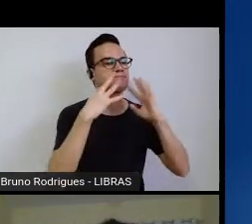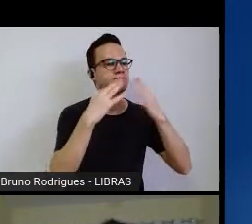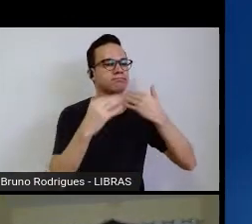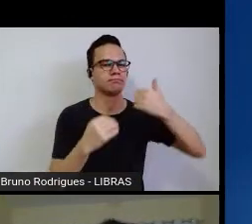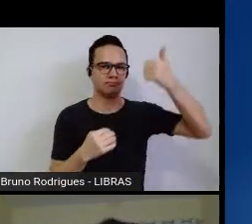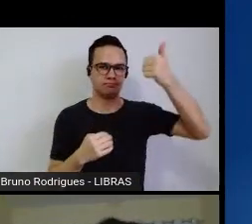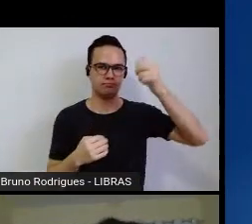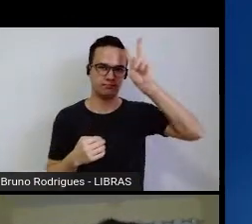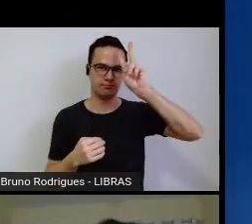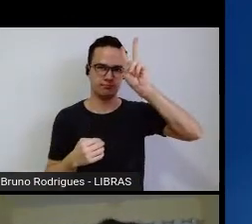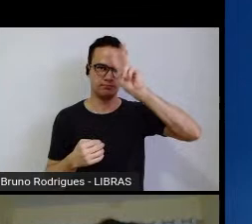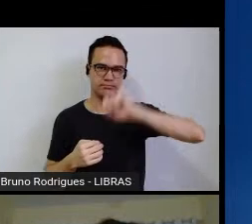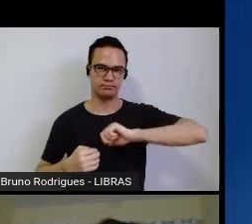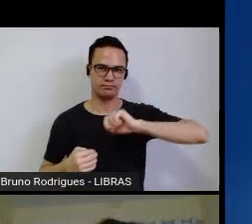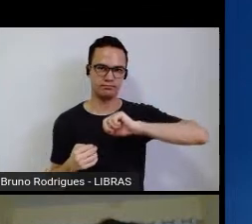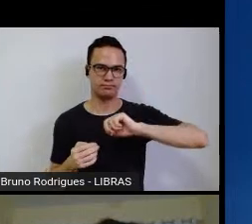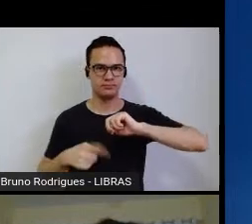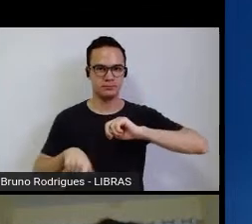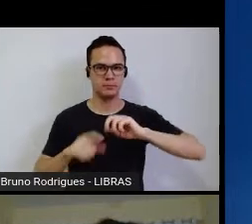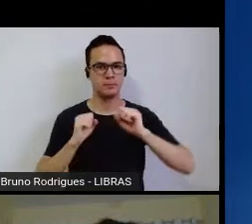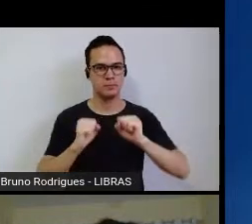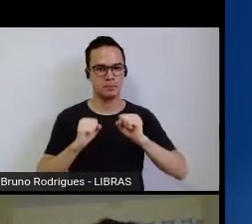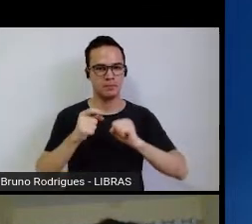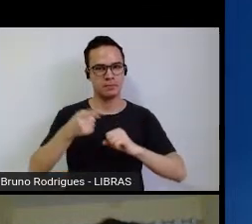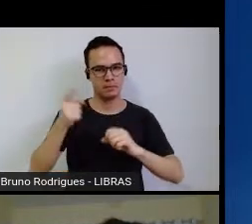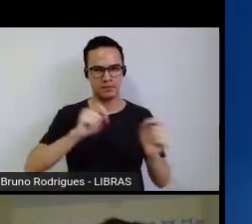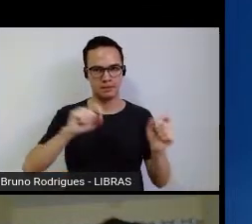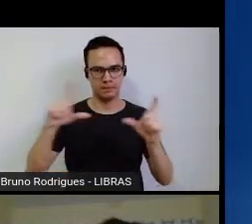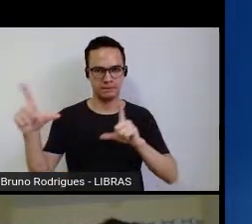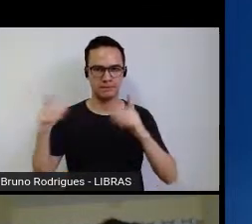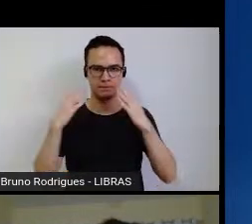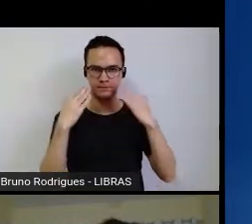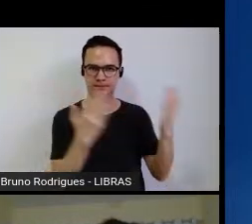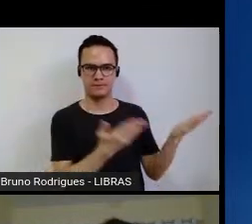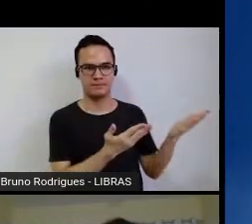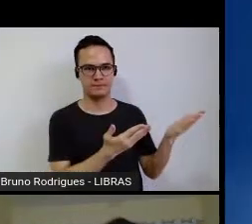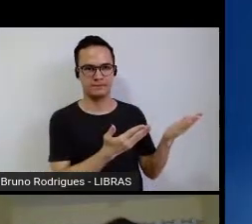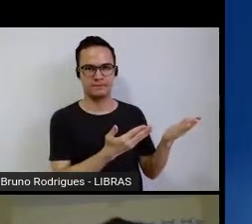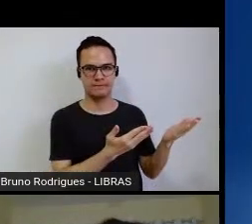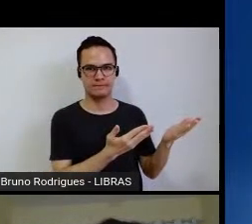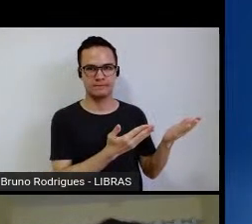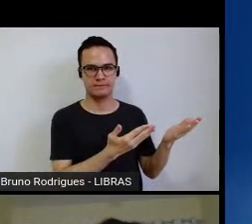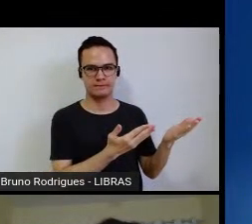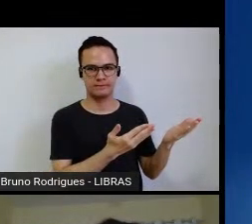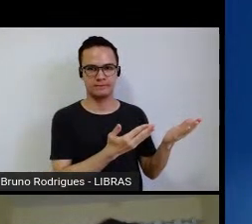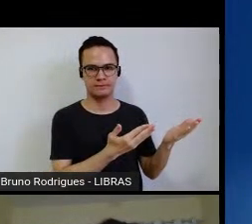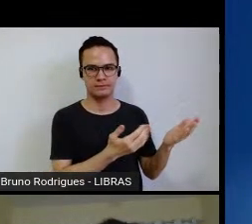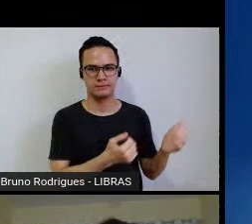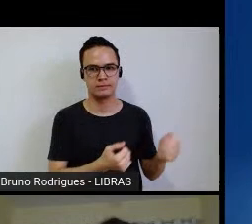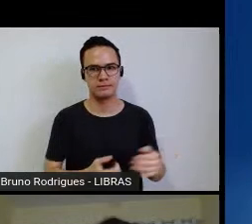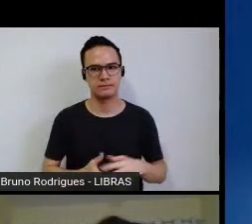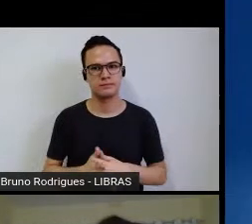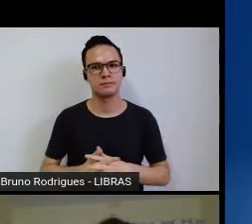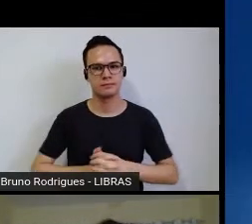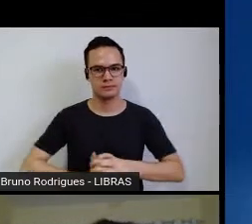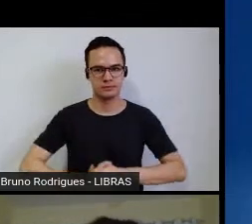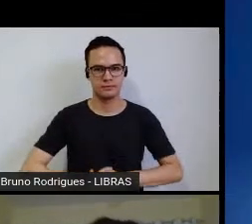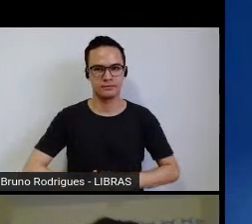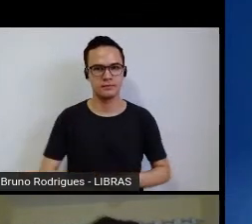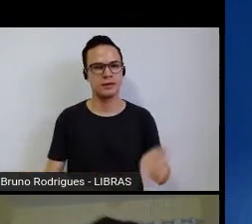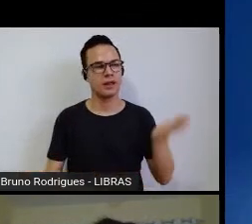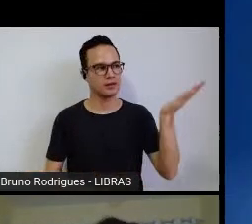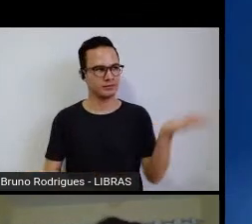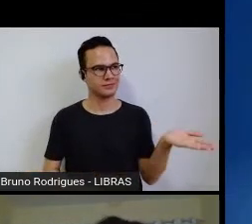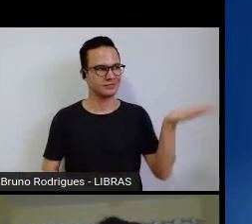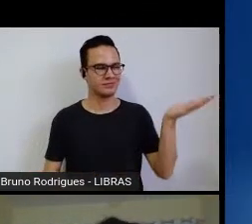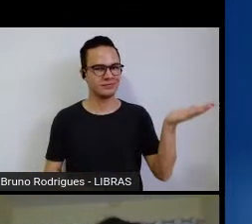histórias. Então, a gente pode passar para o primeiro slide, o segundo slide, né? Então, essas pessoas